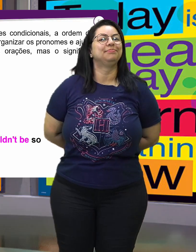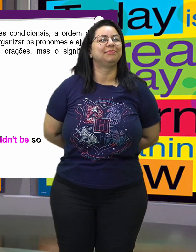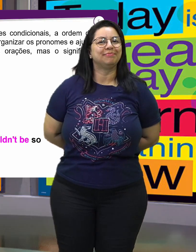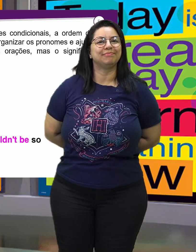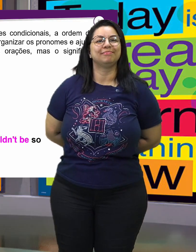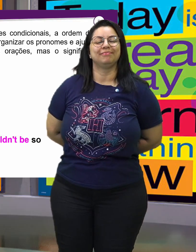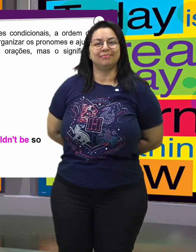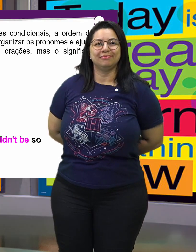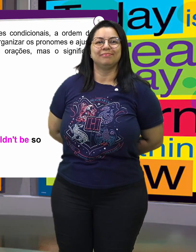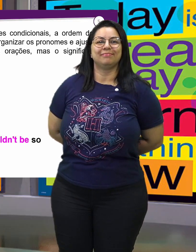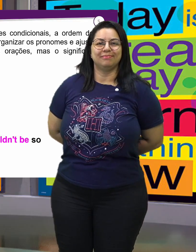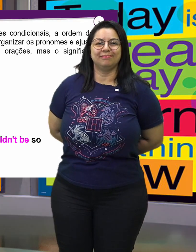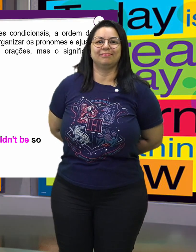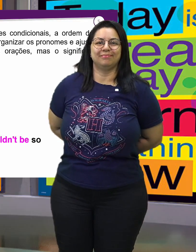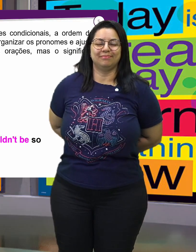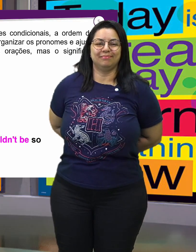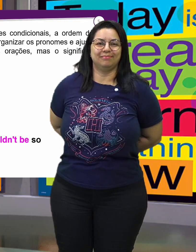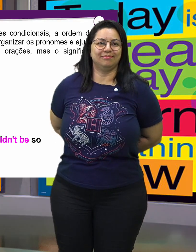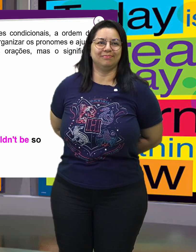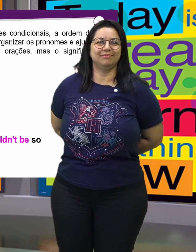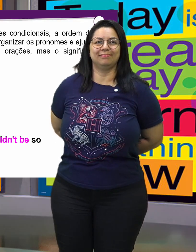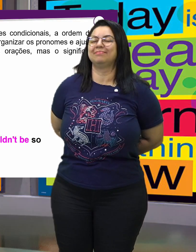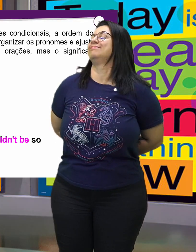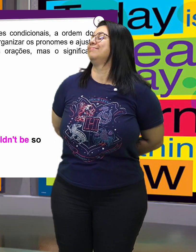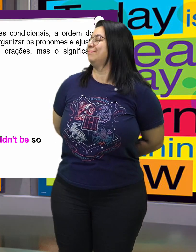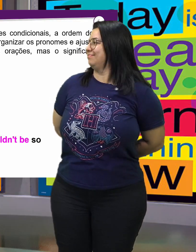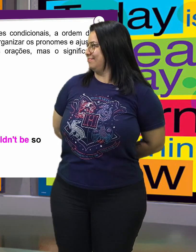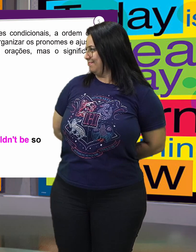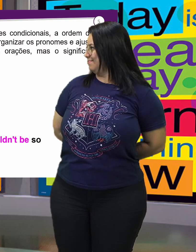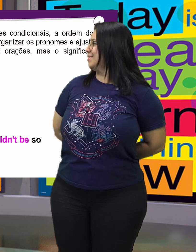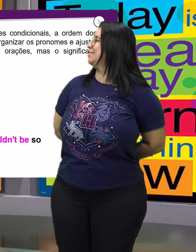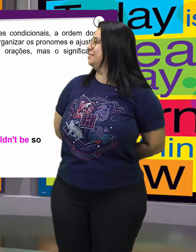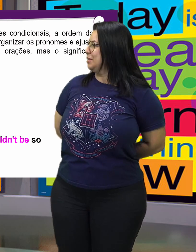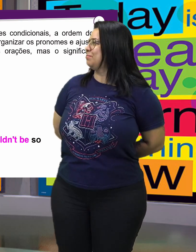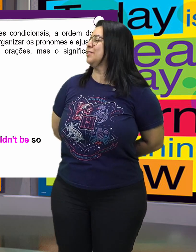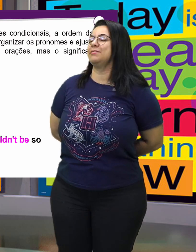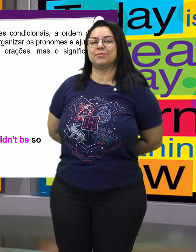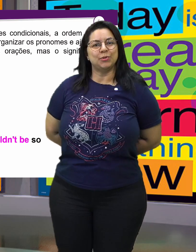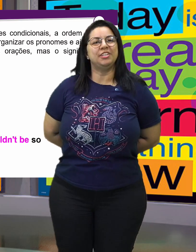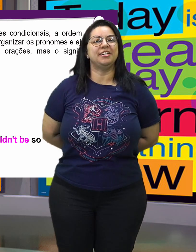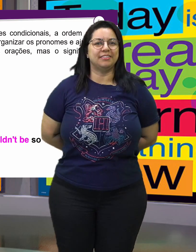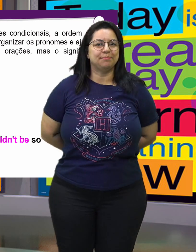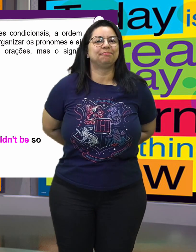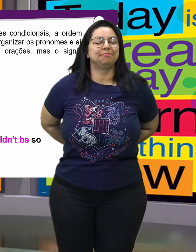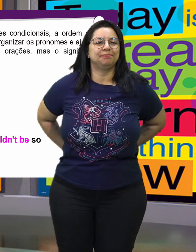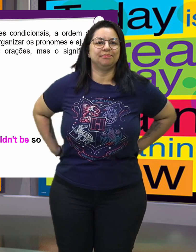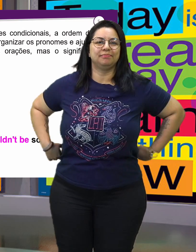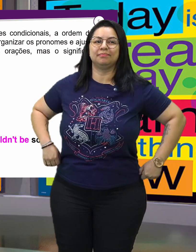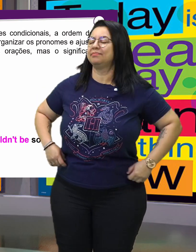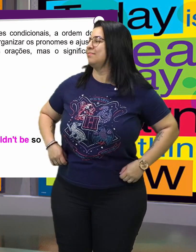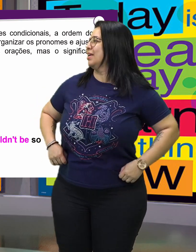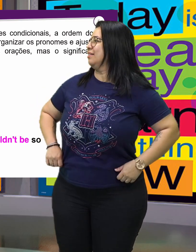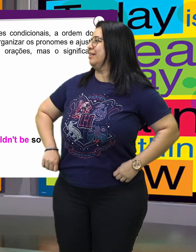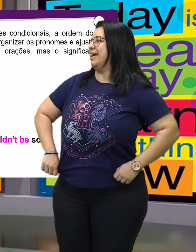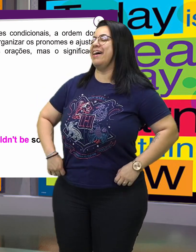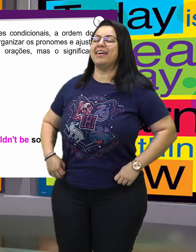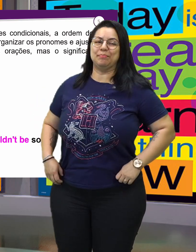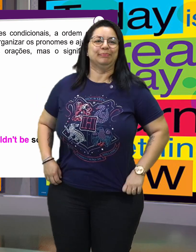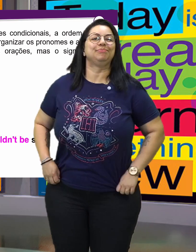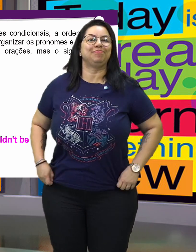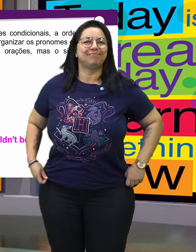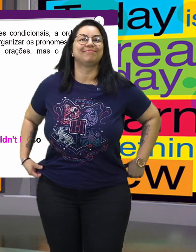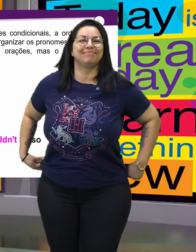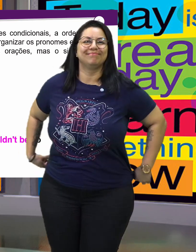did. Lembra do did? No presente você usa o do e o does. E no passado você usa o did. Então, lembra disso aí, que é só em